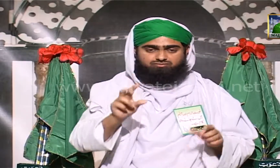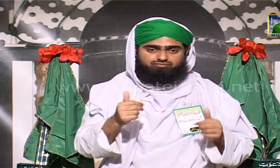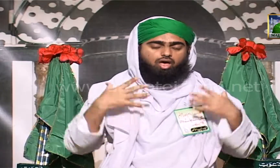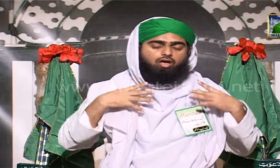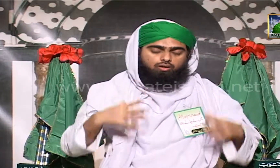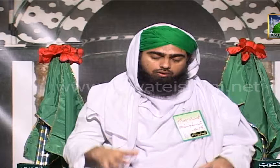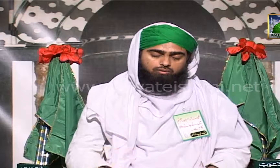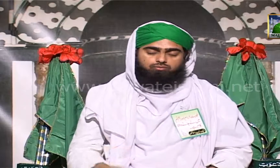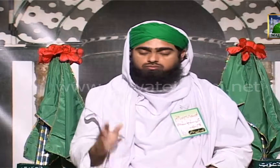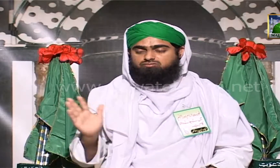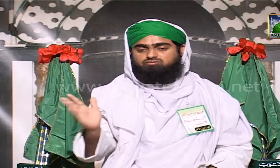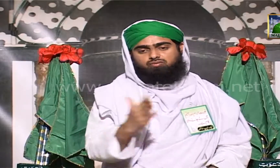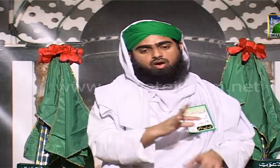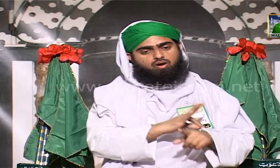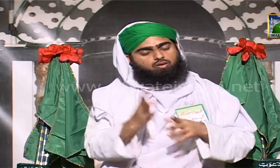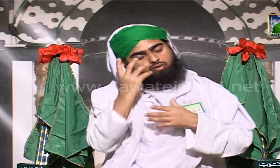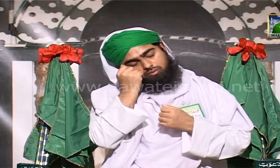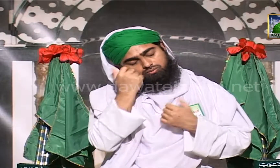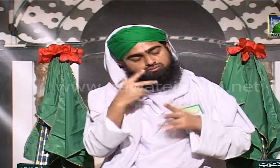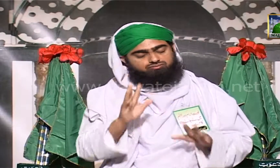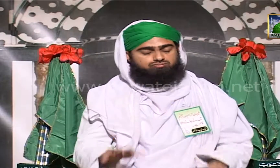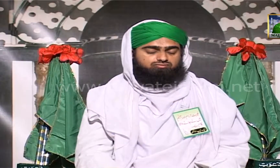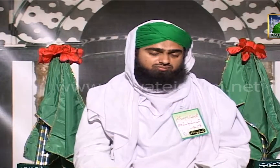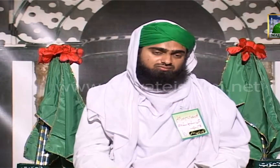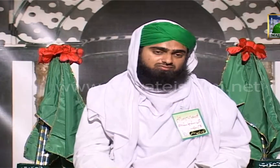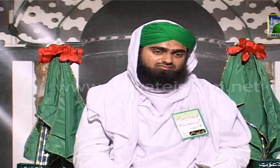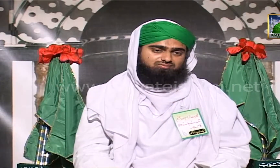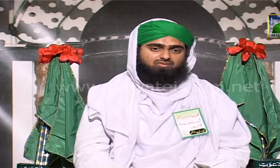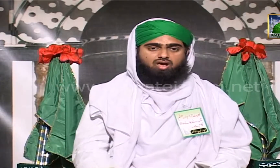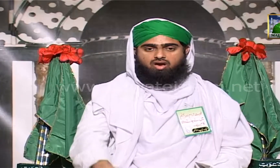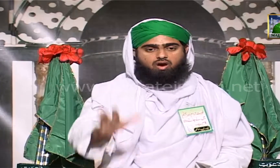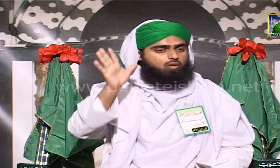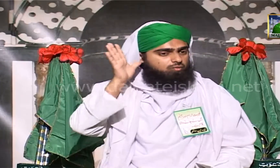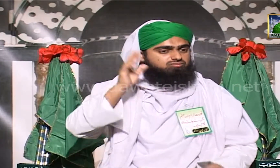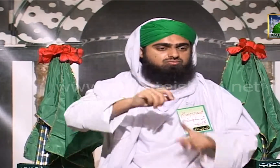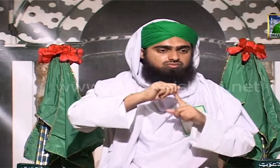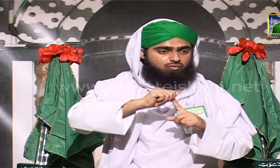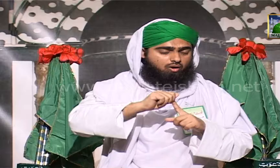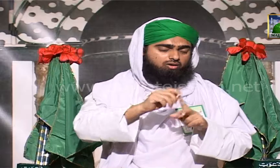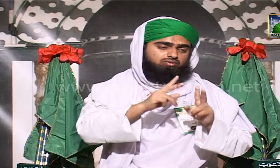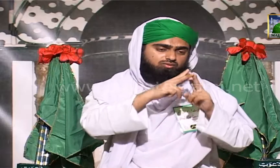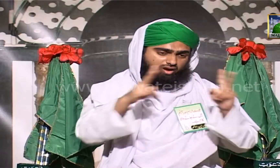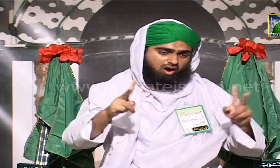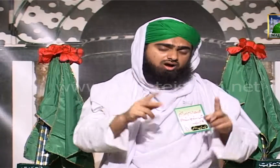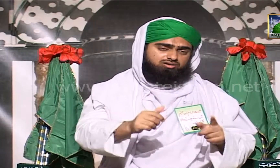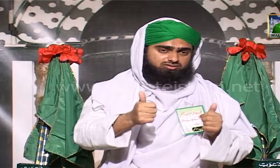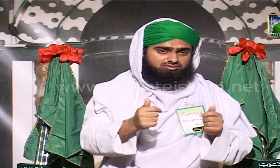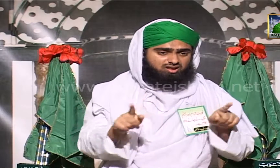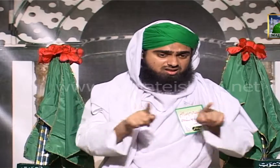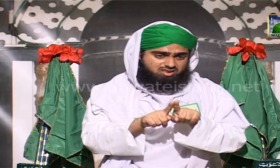جاتی ہے. لوگ جو ہے اگر وہ فرض نماز پڑھتے بھی ہیں تو نفل بالکل نہیں پڑھتے. تو اگر کوئی نفل پڑھنے میں سستی